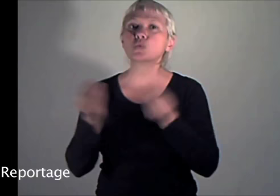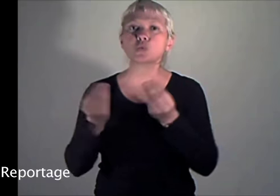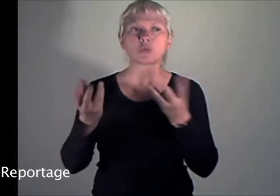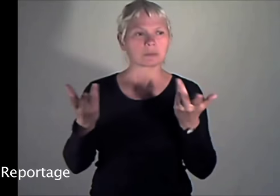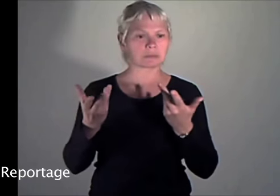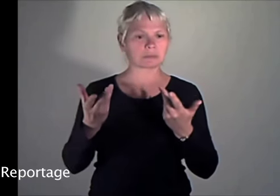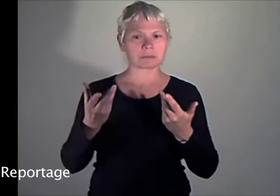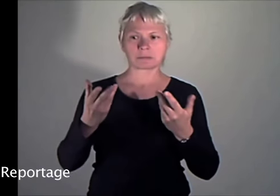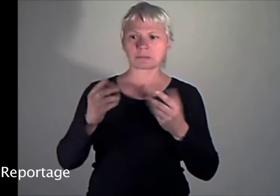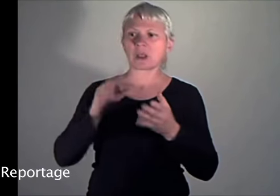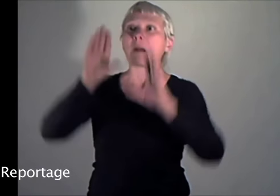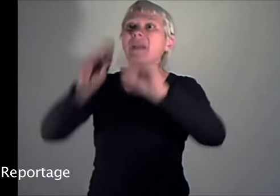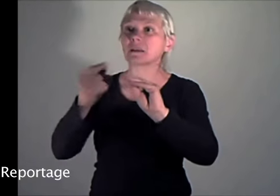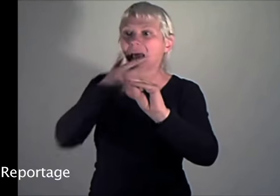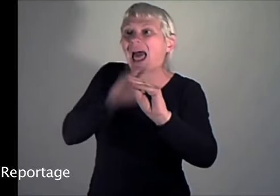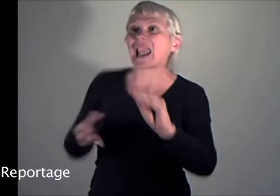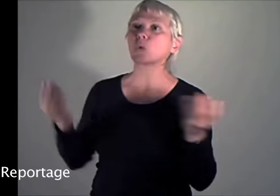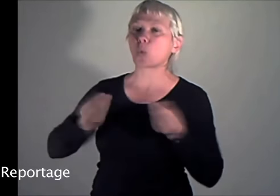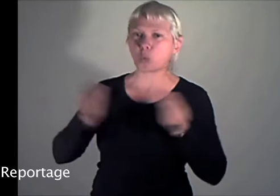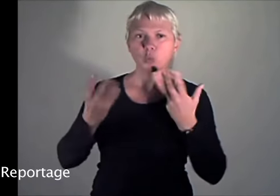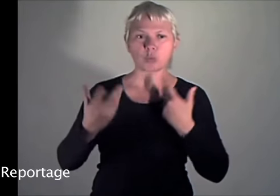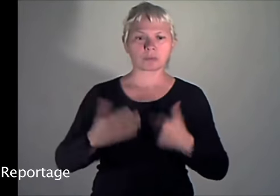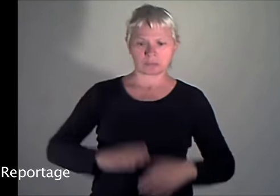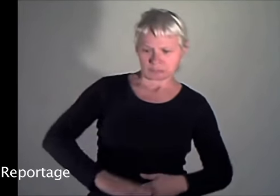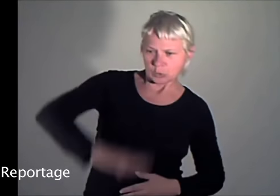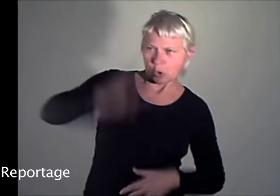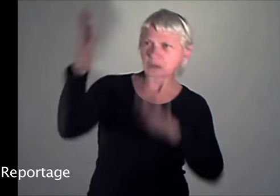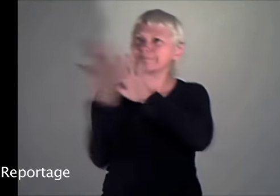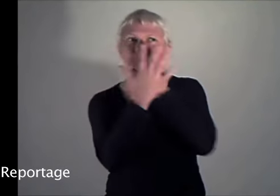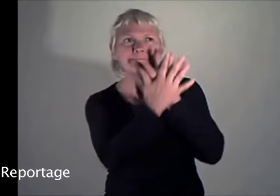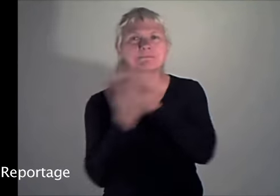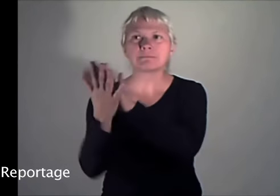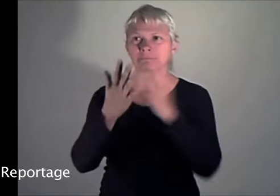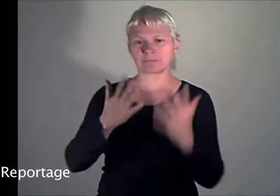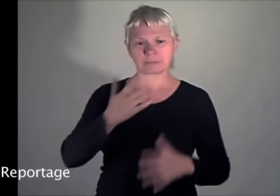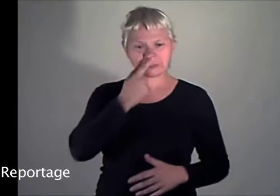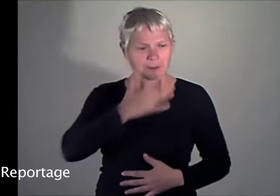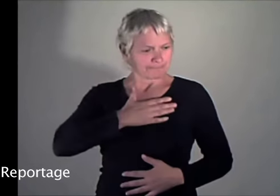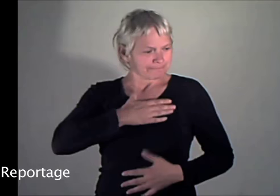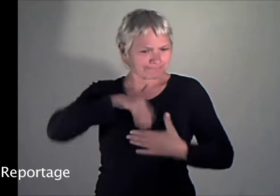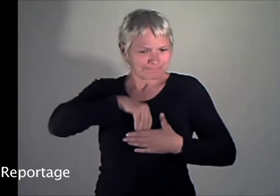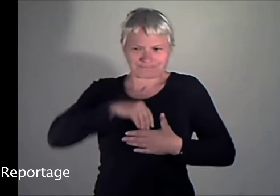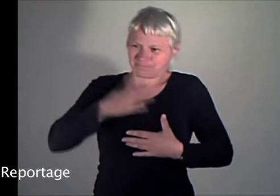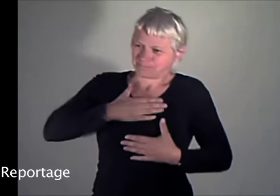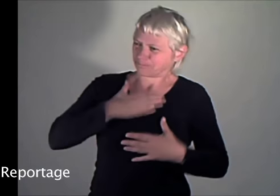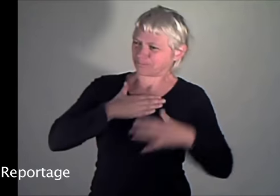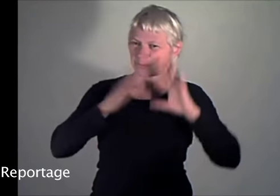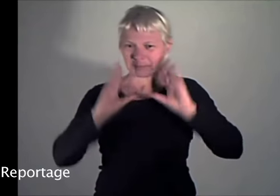sa place. Avec les sourds, et si tu veux, on est fiers d'être sourds, fiers de connaître la langue des signes, fiers de